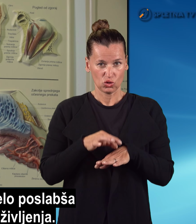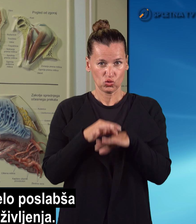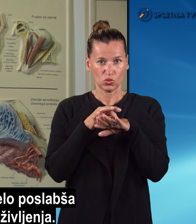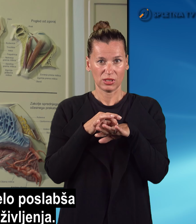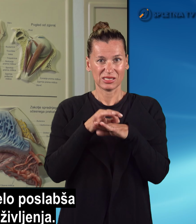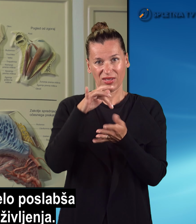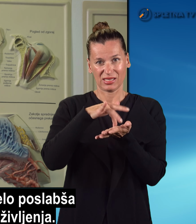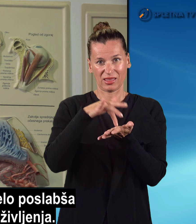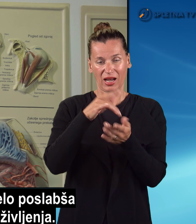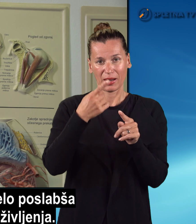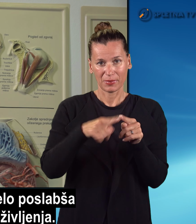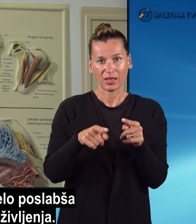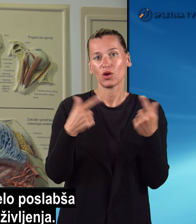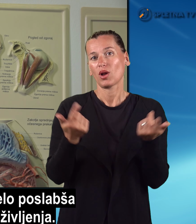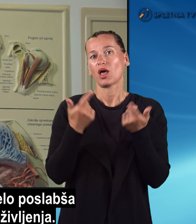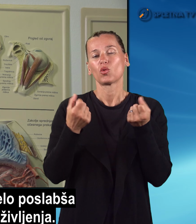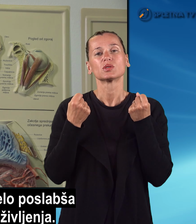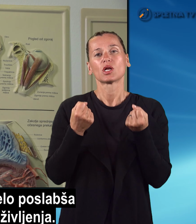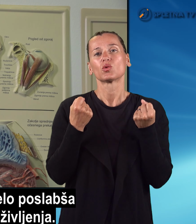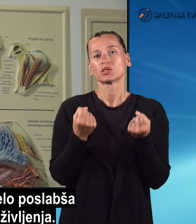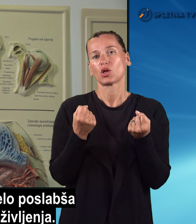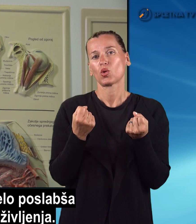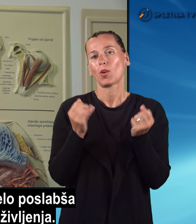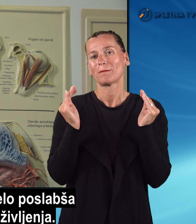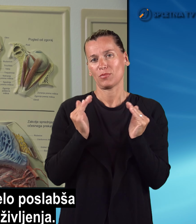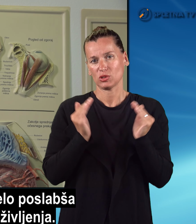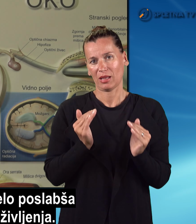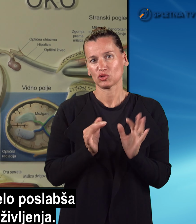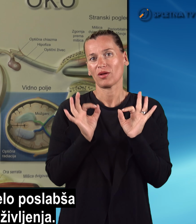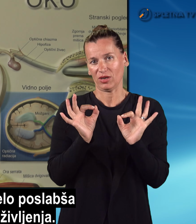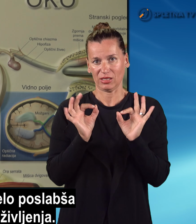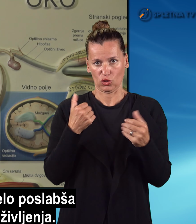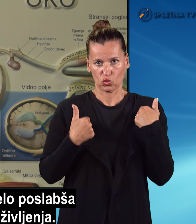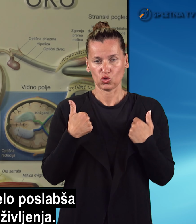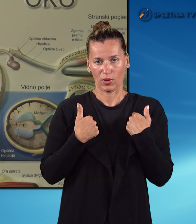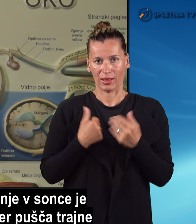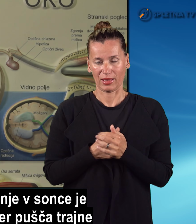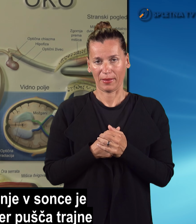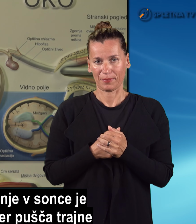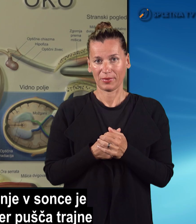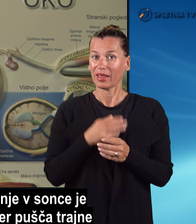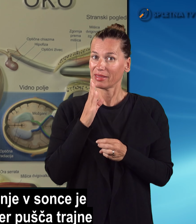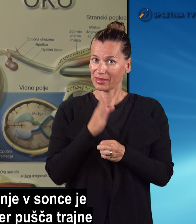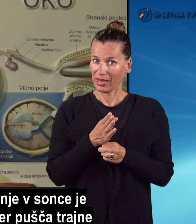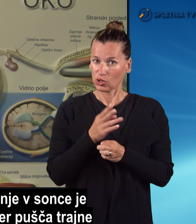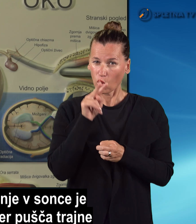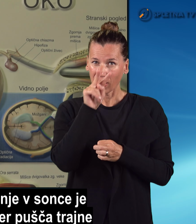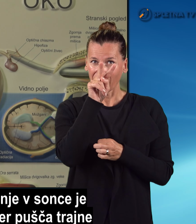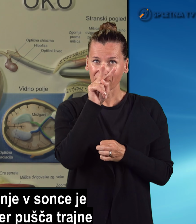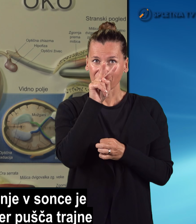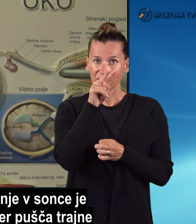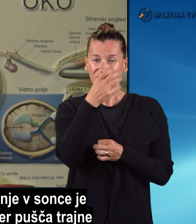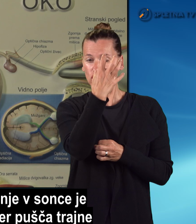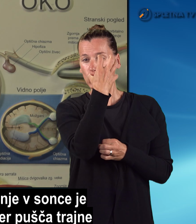centralnem delu lahko zelo poslabša kvaliteto življenja. Direktno gledanje v sonce je